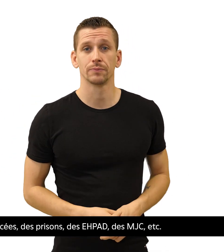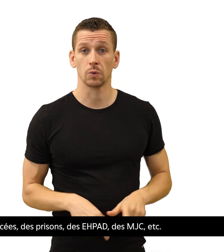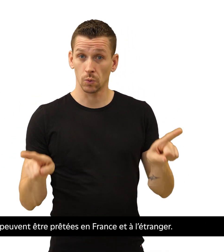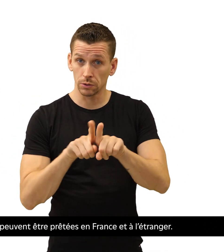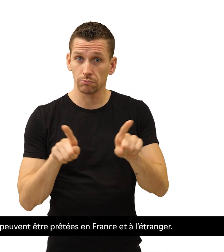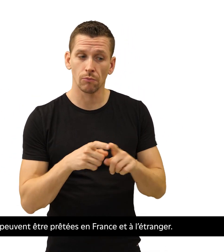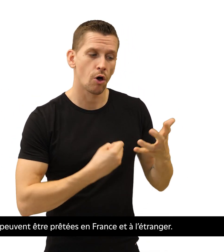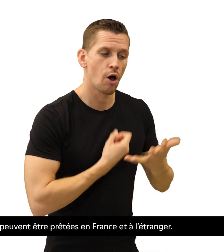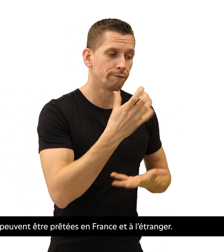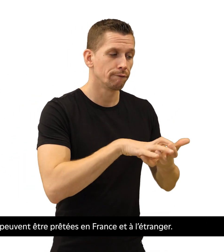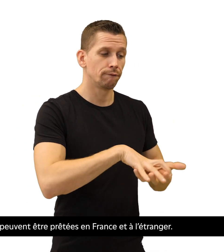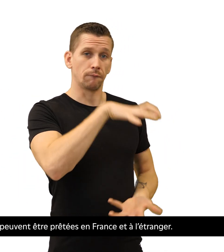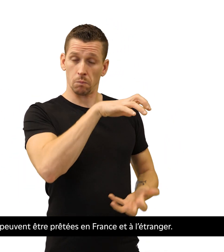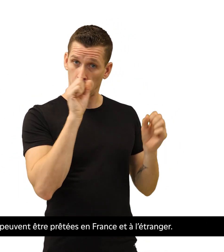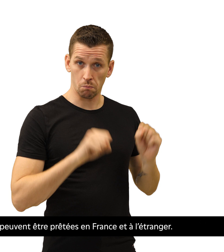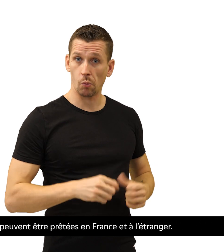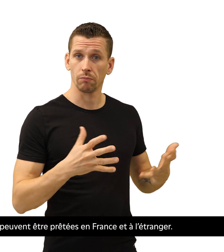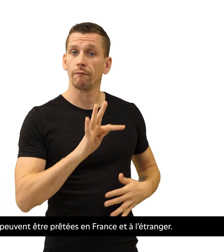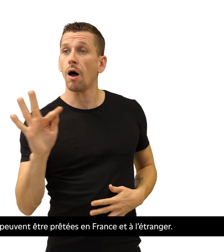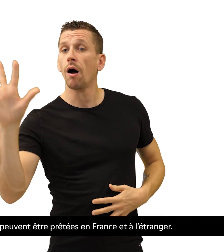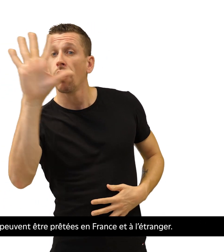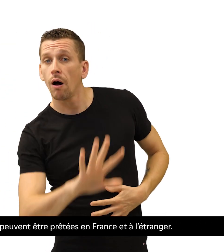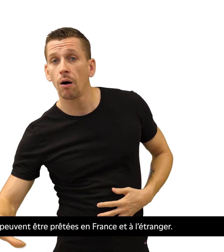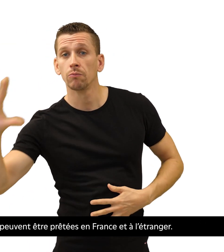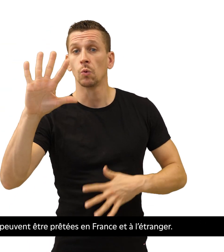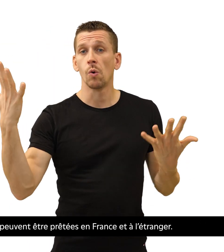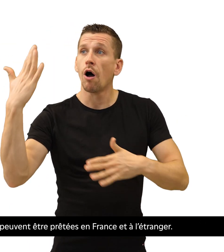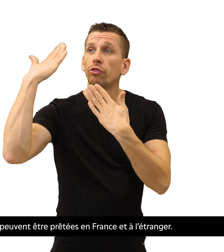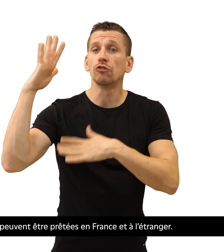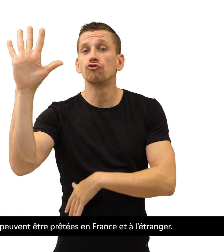Les œuvres de la collection peuvent être prêtées en France et à l'étranger.